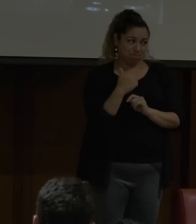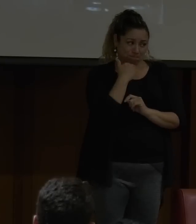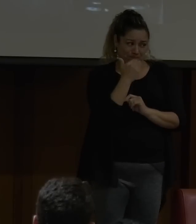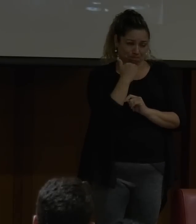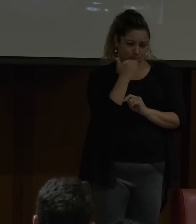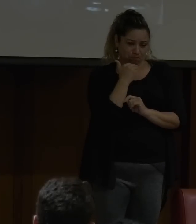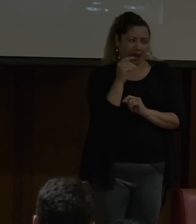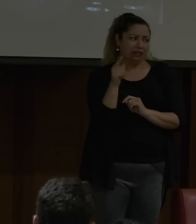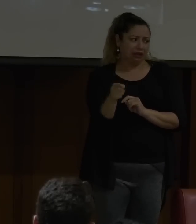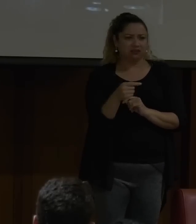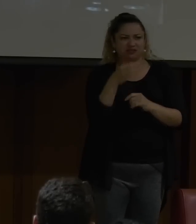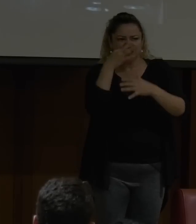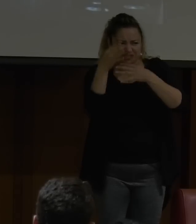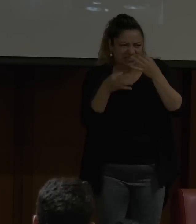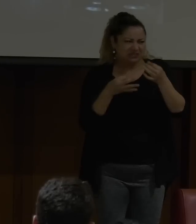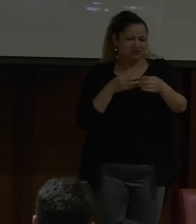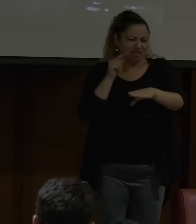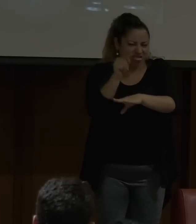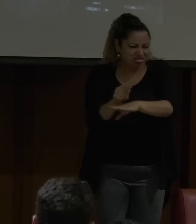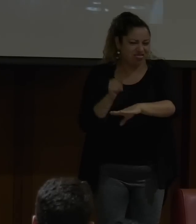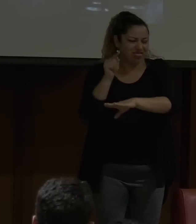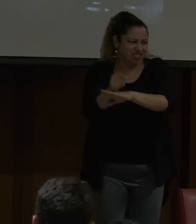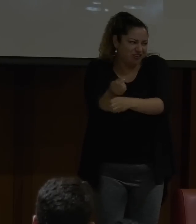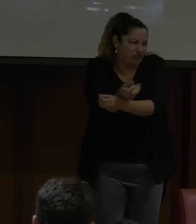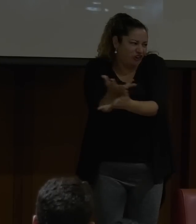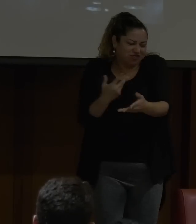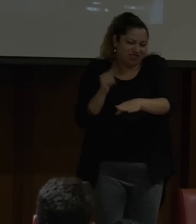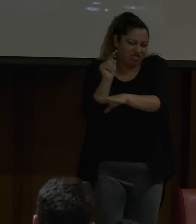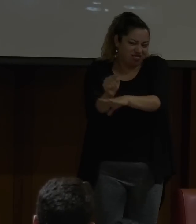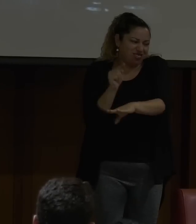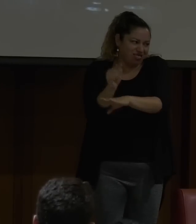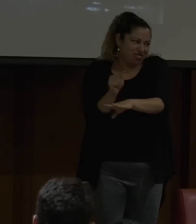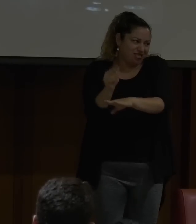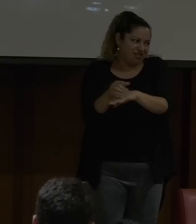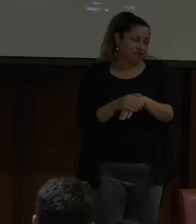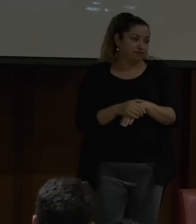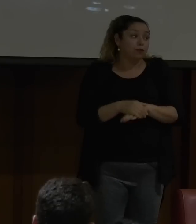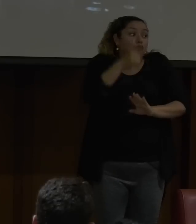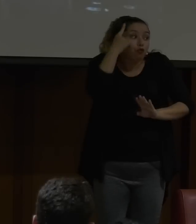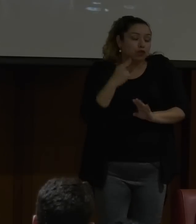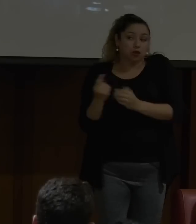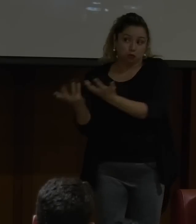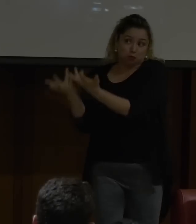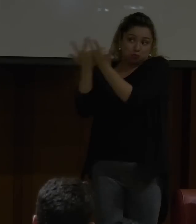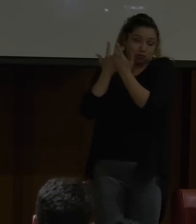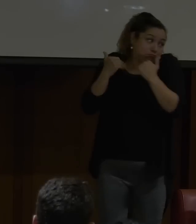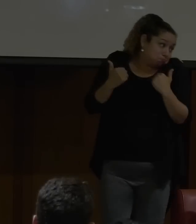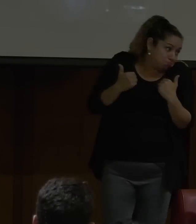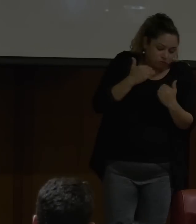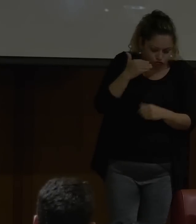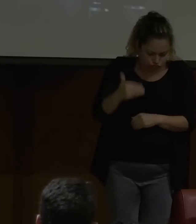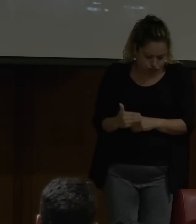De él se han tejido pues muchas historias, de que escuché algún comentario cuando yo estaba niño, que